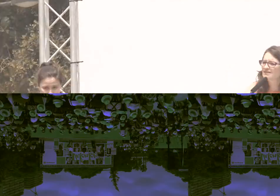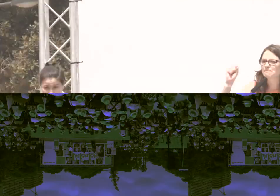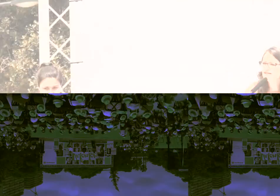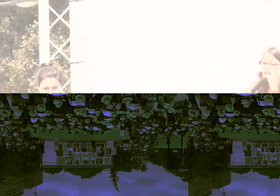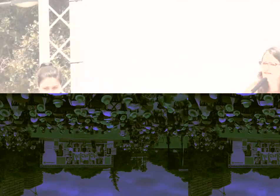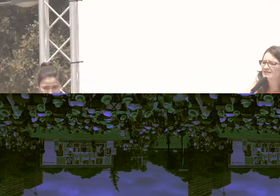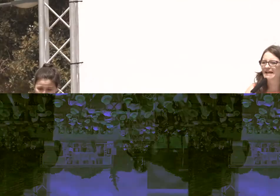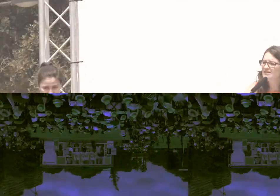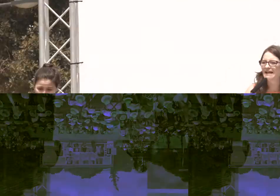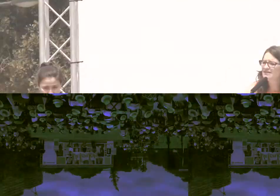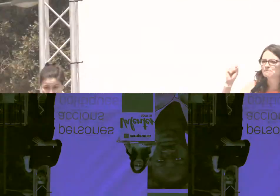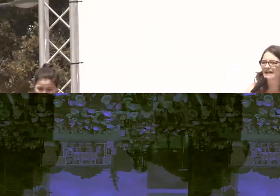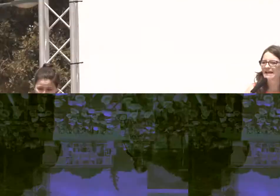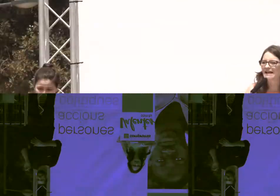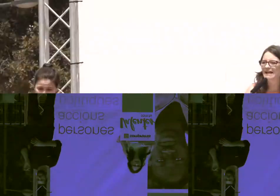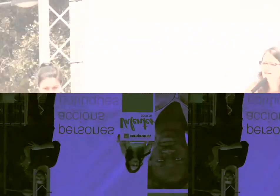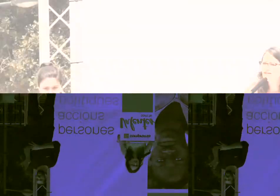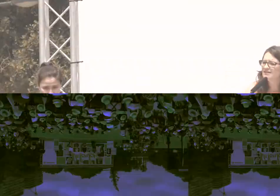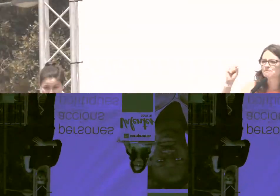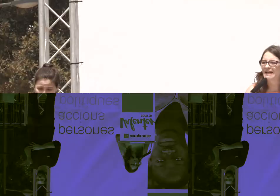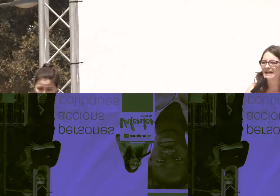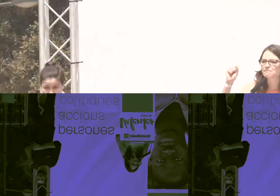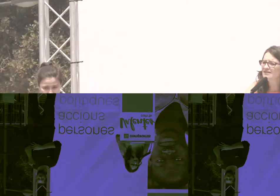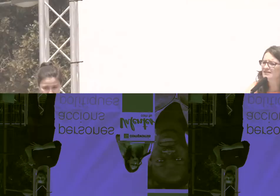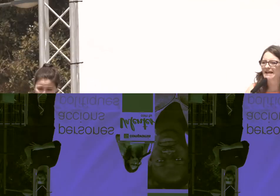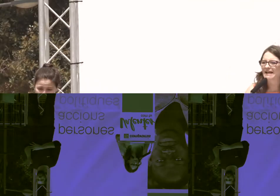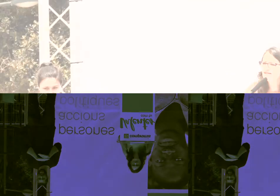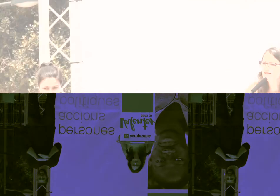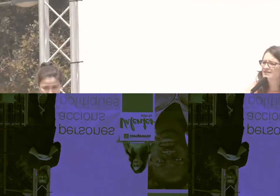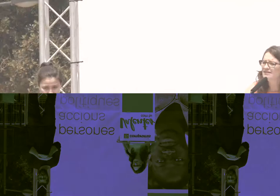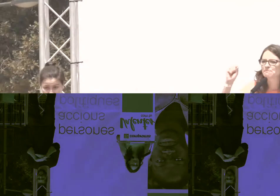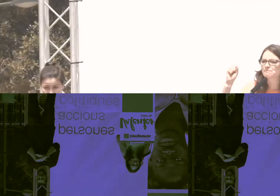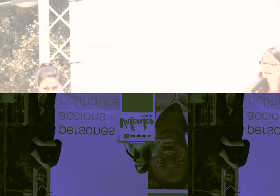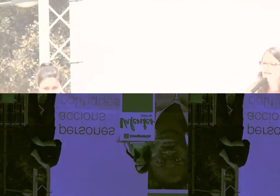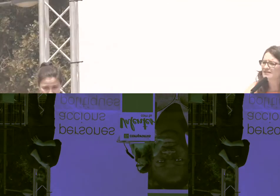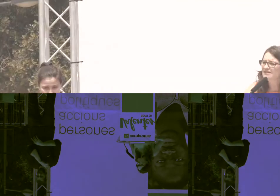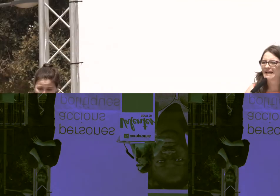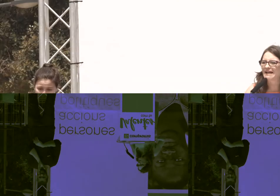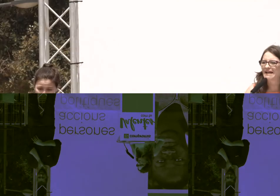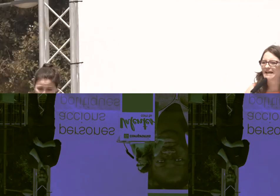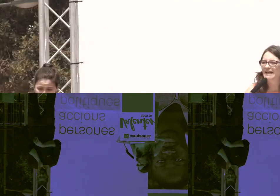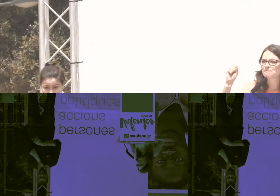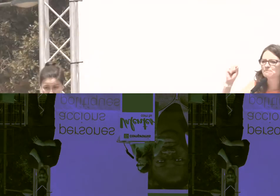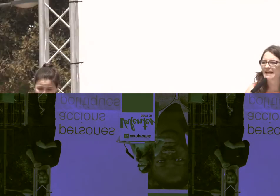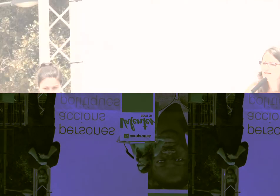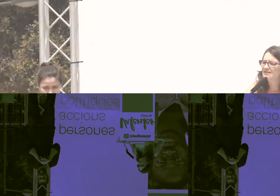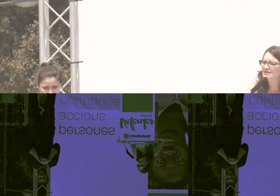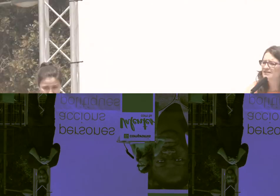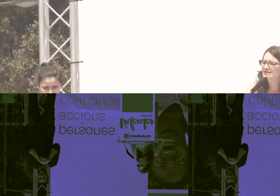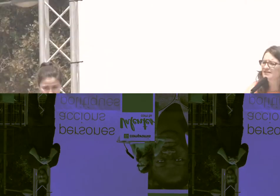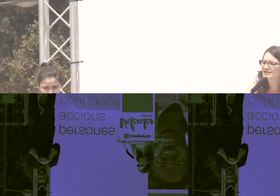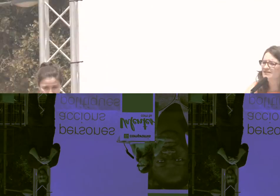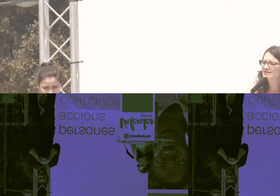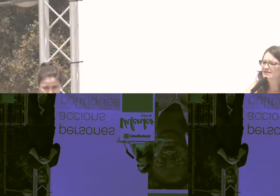En 2015 estaven encara en el govern aquells amics de Blasco que furtaren els diners de la